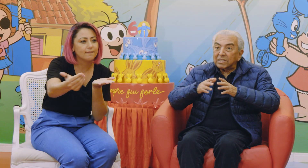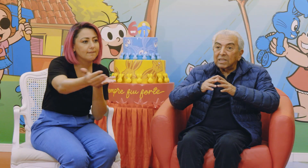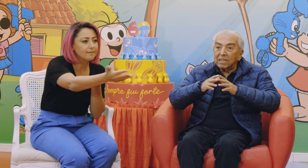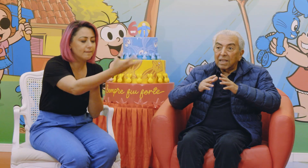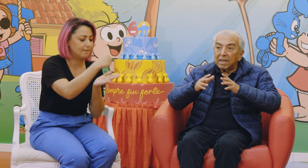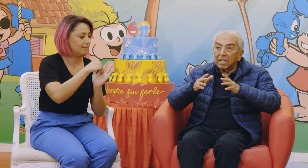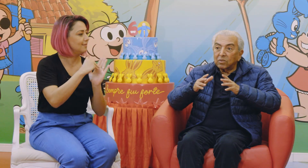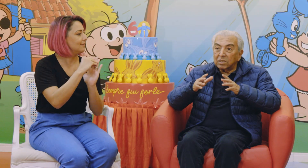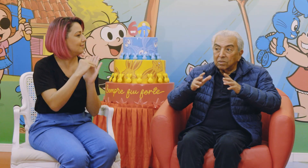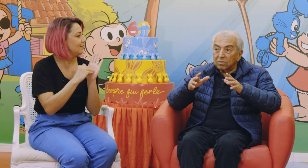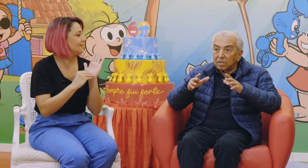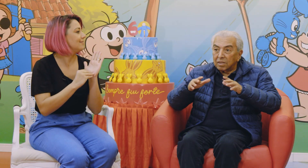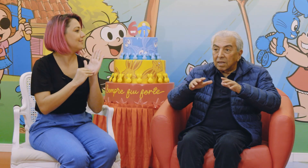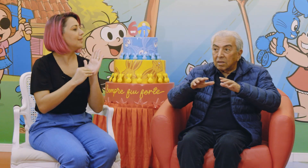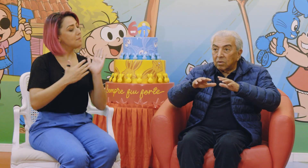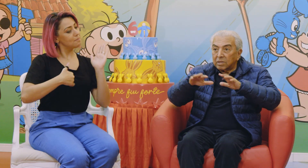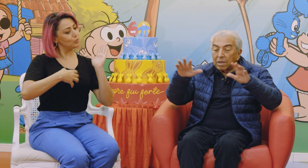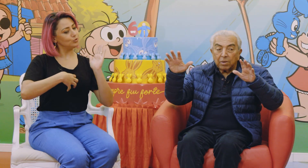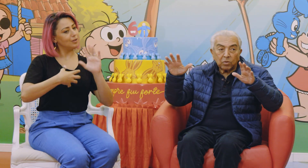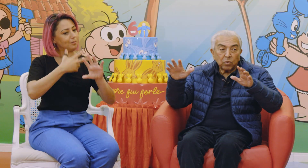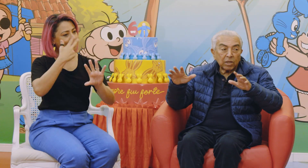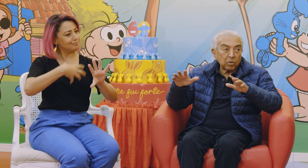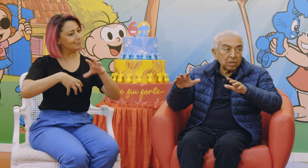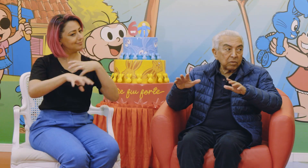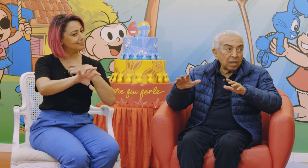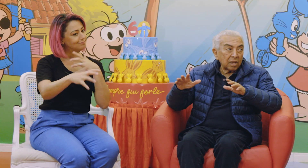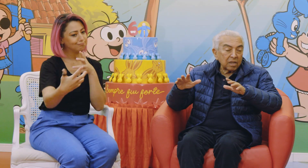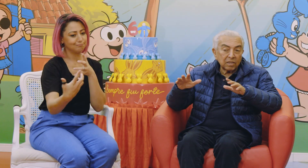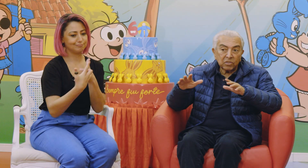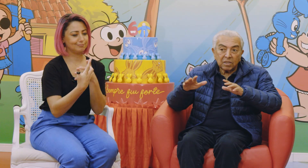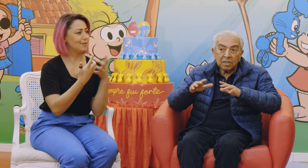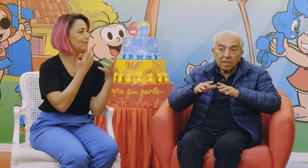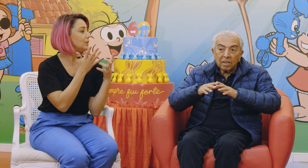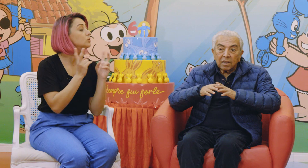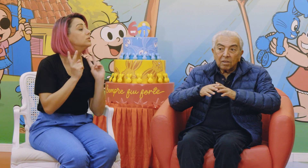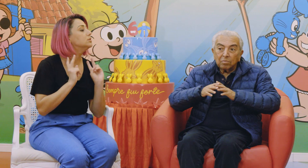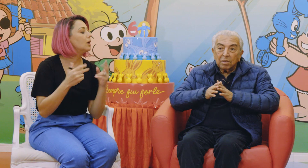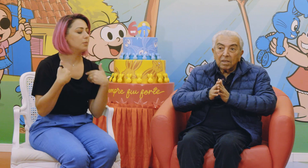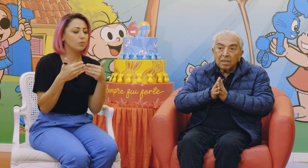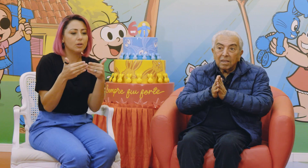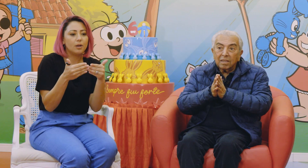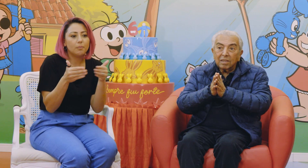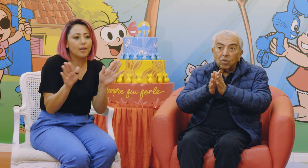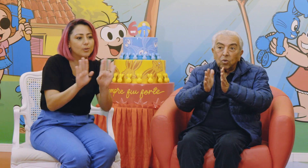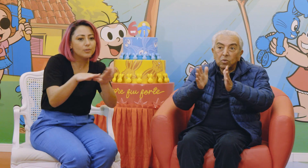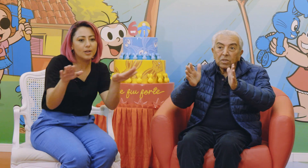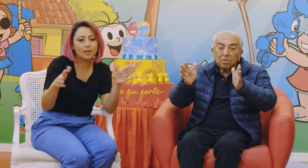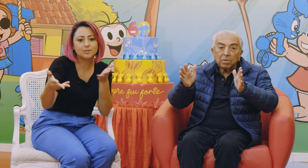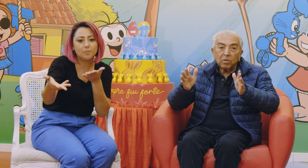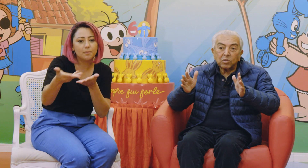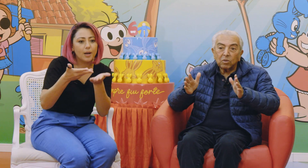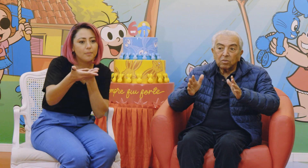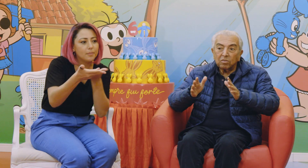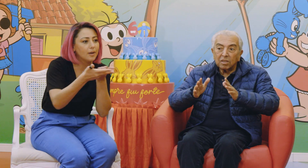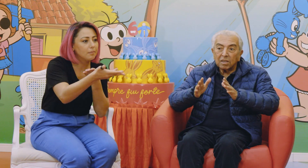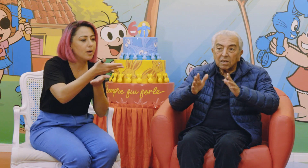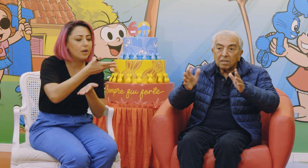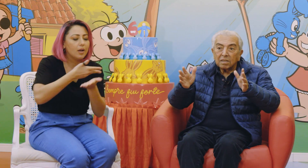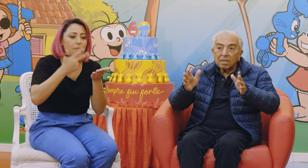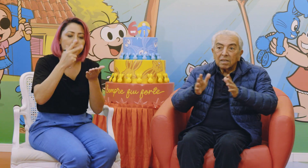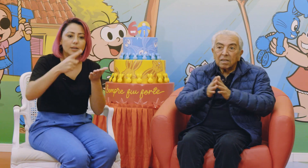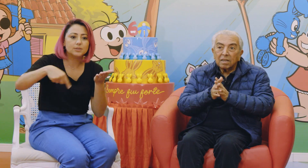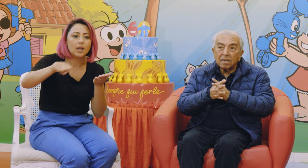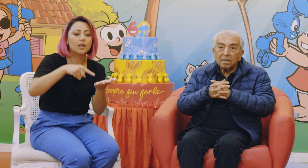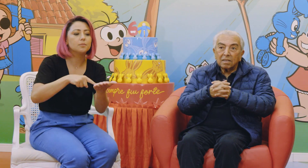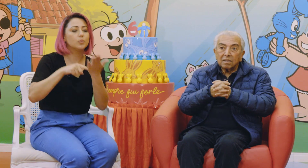essa facilidade que eu tive, com essa abertura que eu tive em criança, me indicou os caminhos que eu devia,